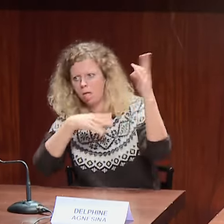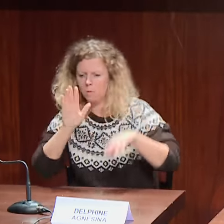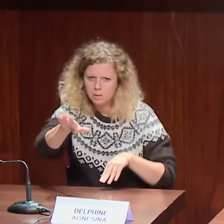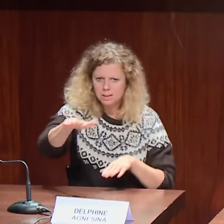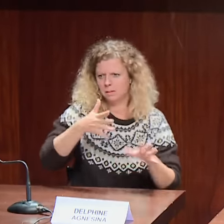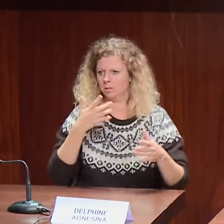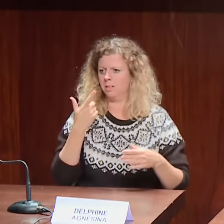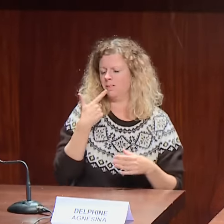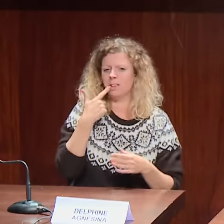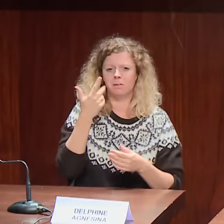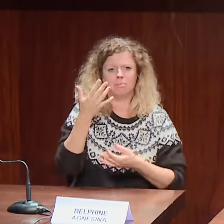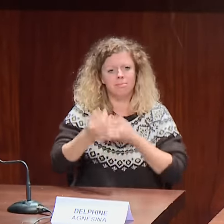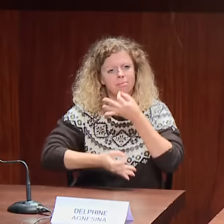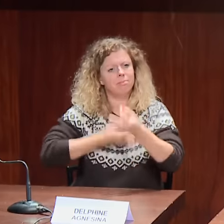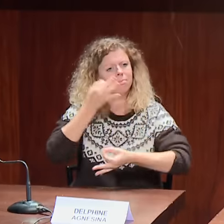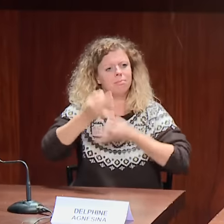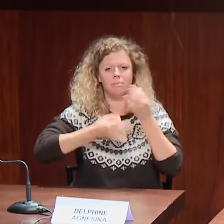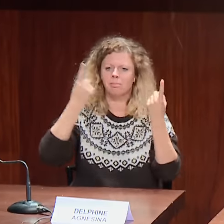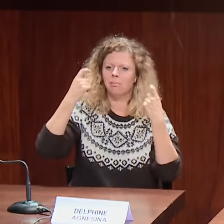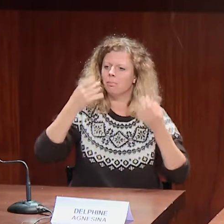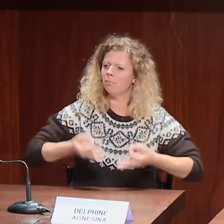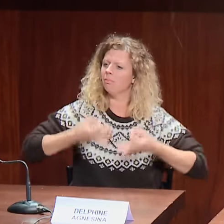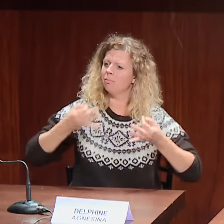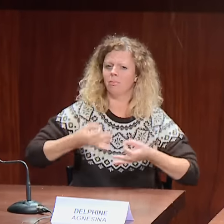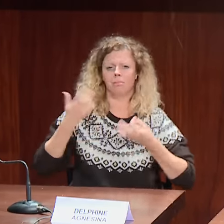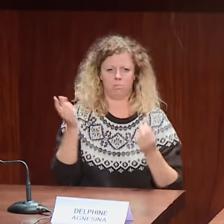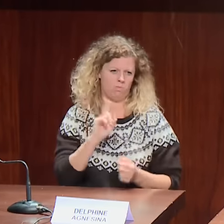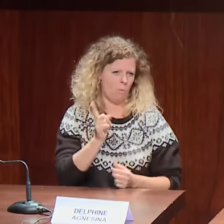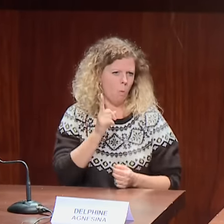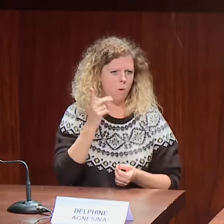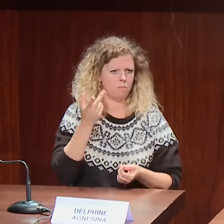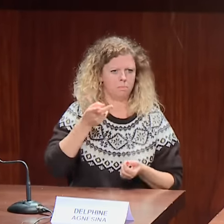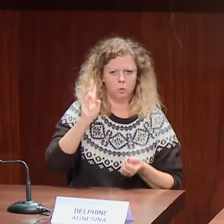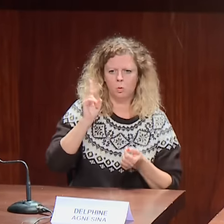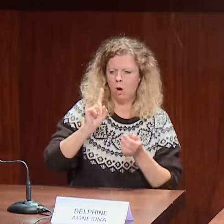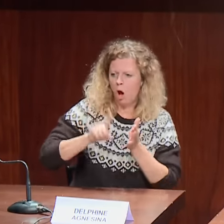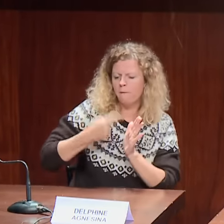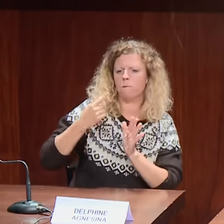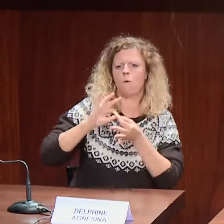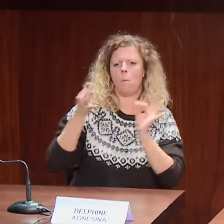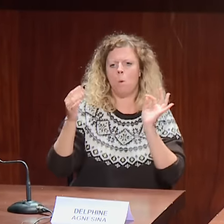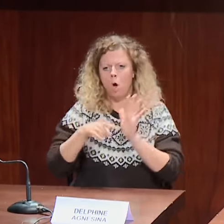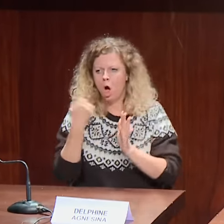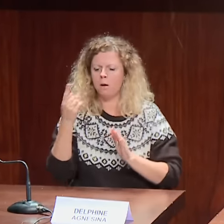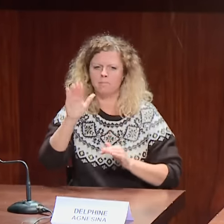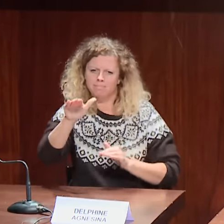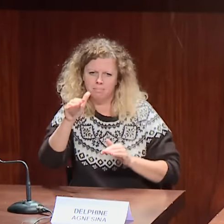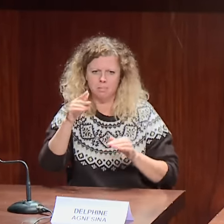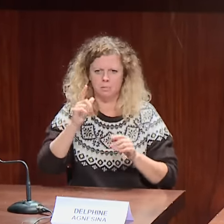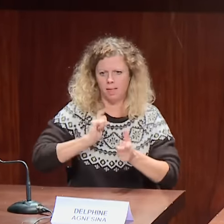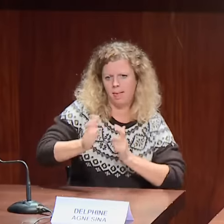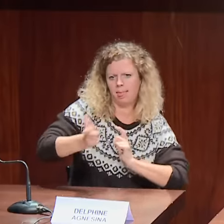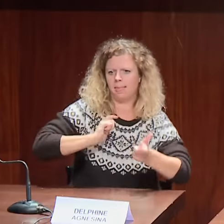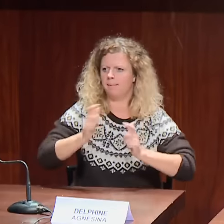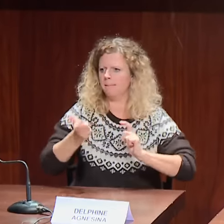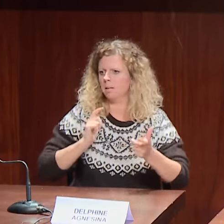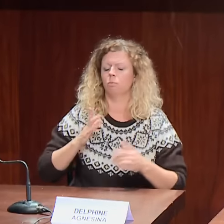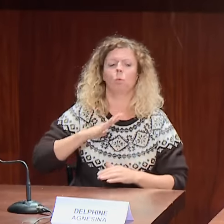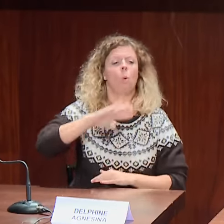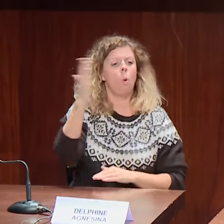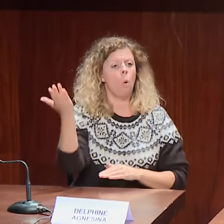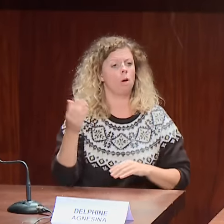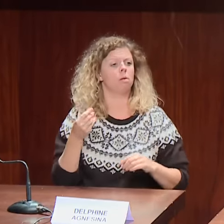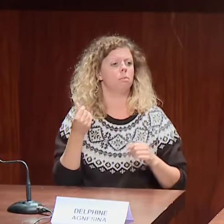c'était calme à la librairie. Il fallait raconter, avoir l'attention des enfants,